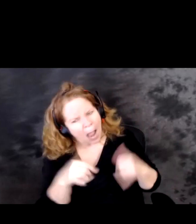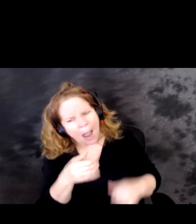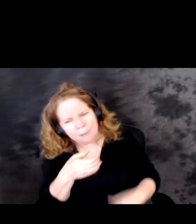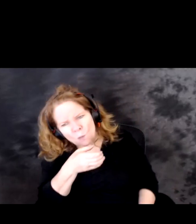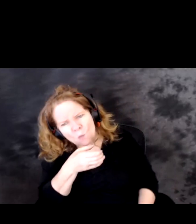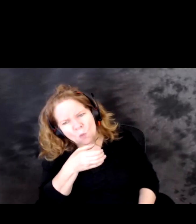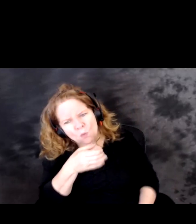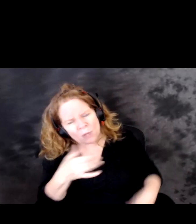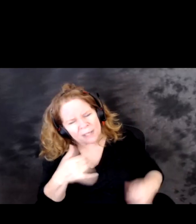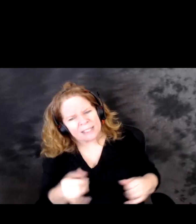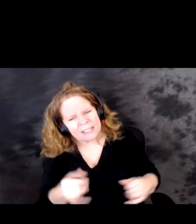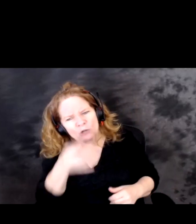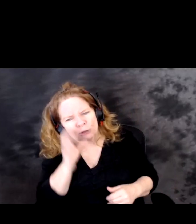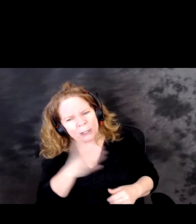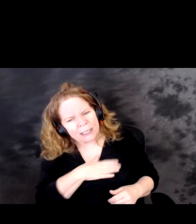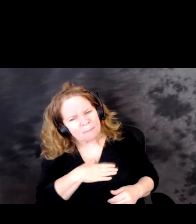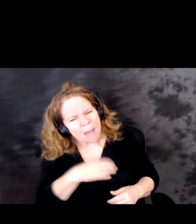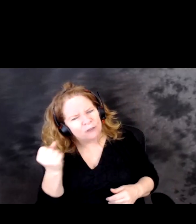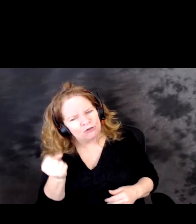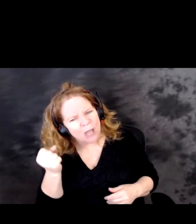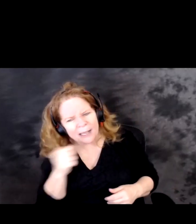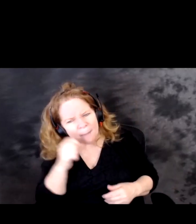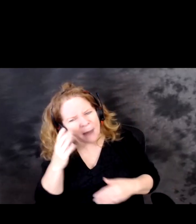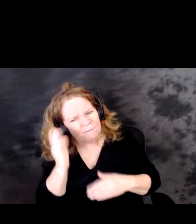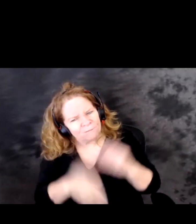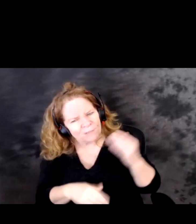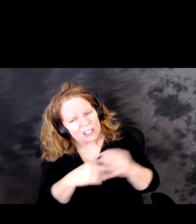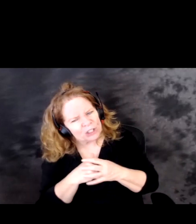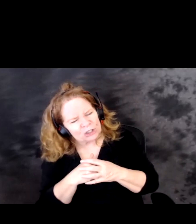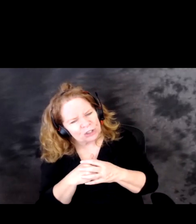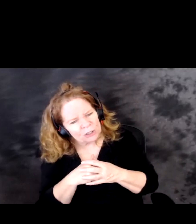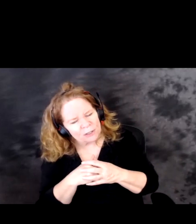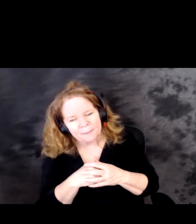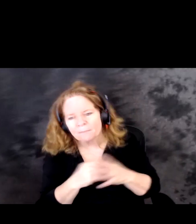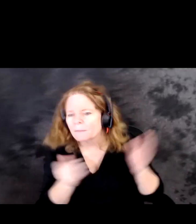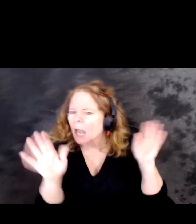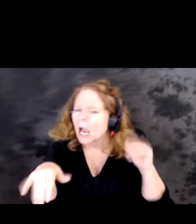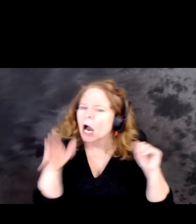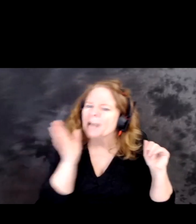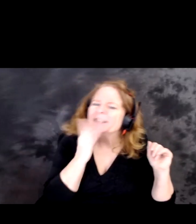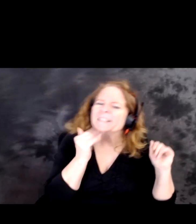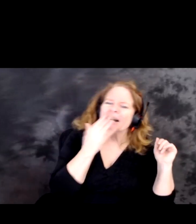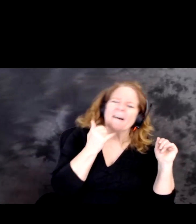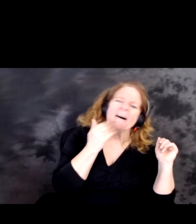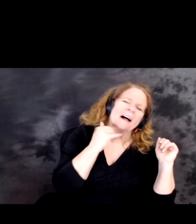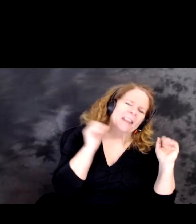Pero no he terminado de beber mi malteada, dijo Shaky Shake la abeja.